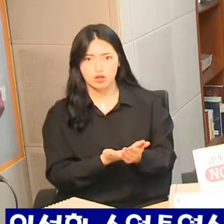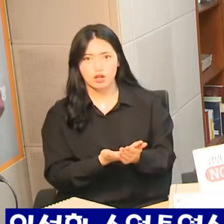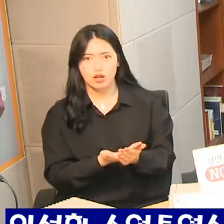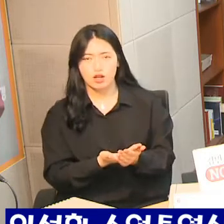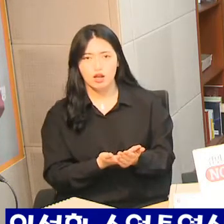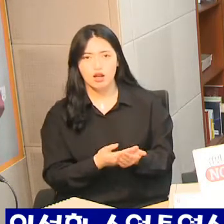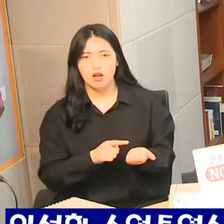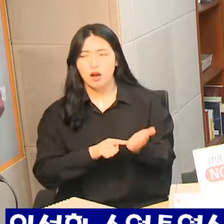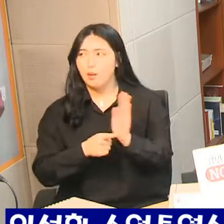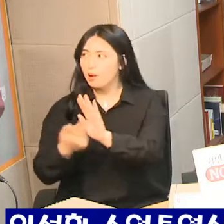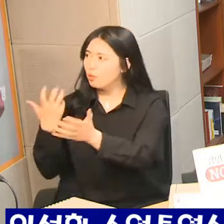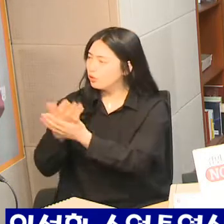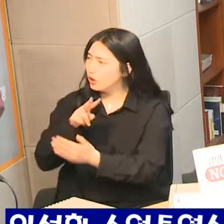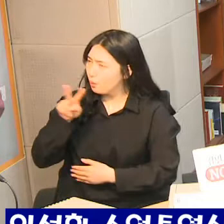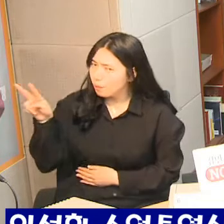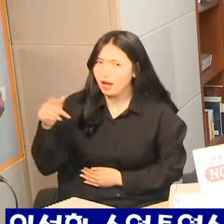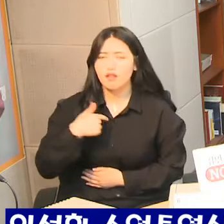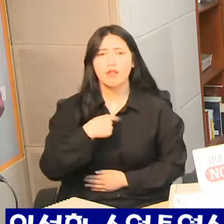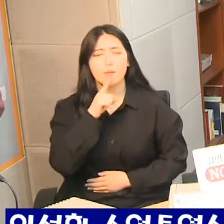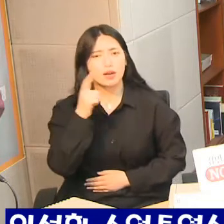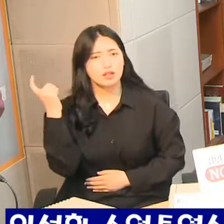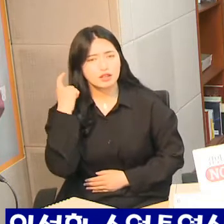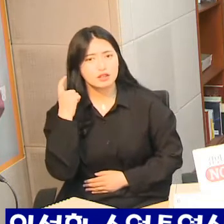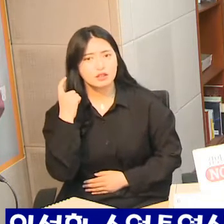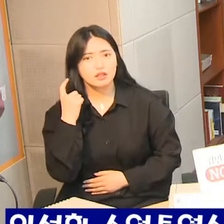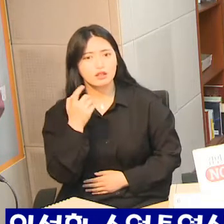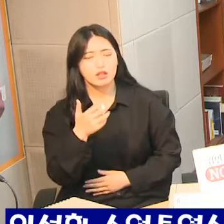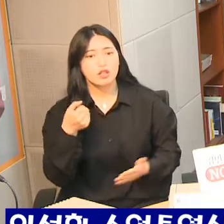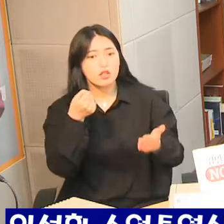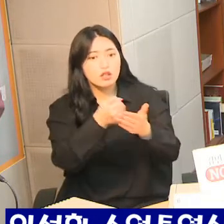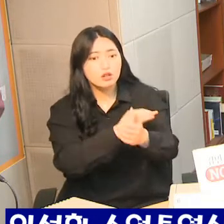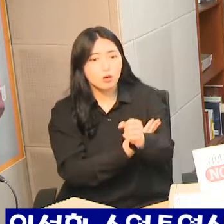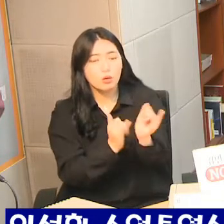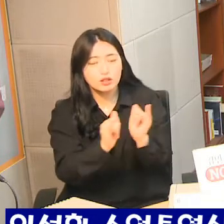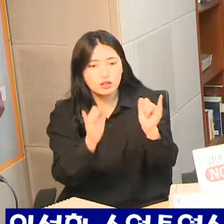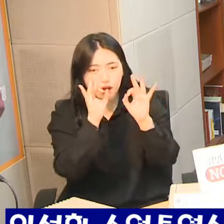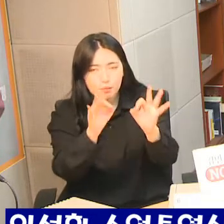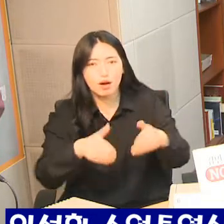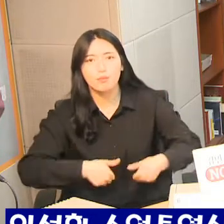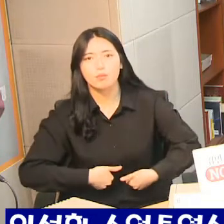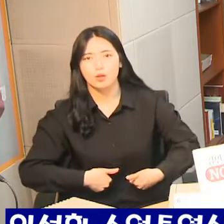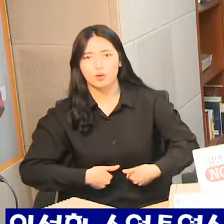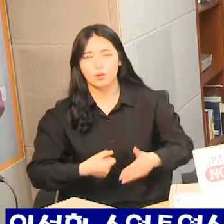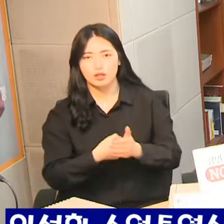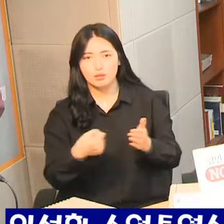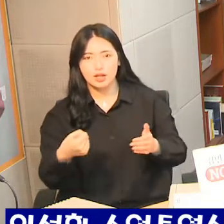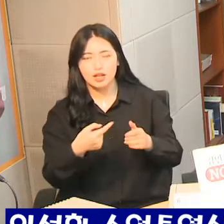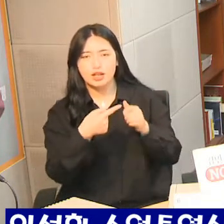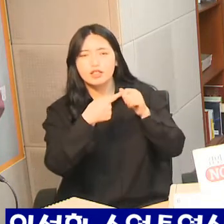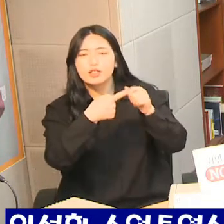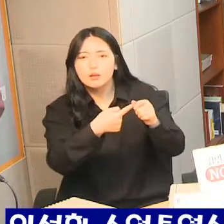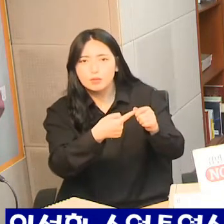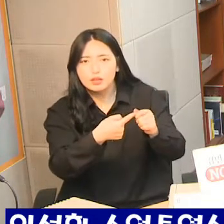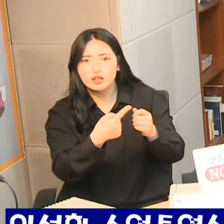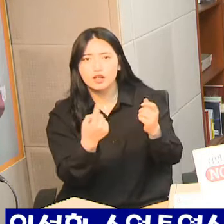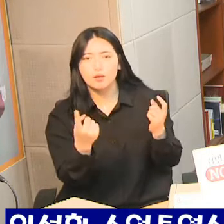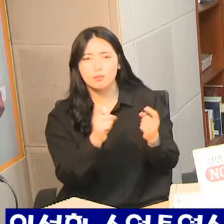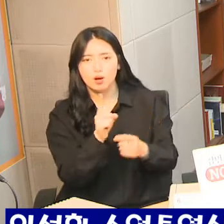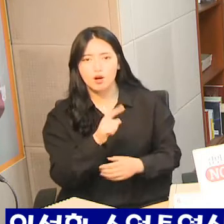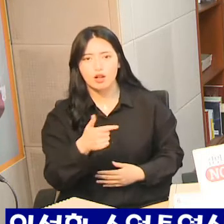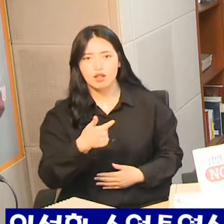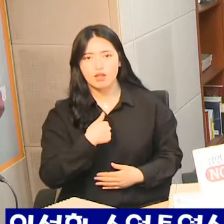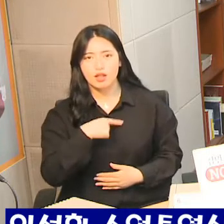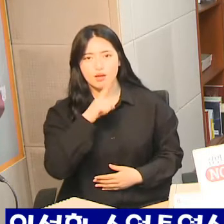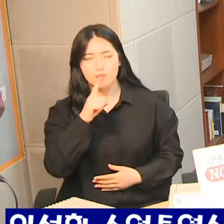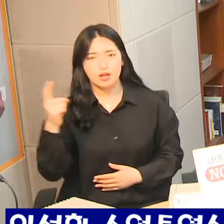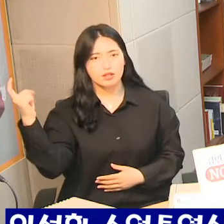발표 자료도 봐야 되고, 내 말을 듣는 결정권자도 봐야 되고. 네. 일단은 첫 번째는 내 말을